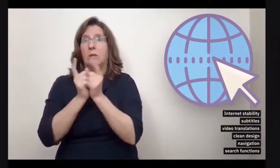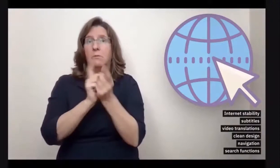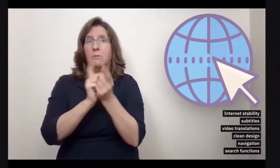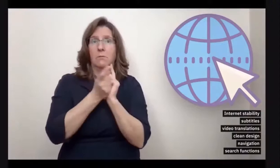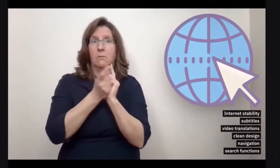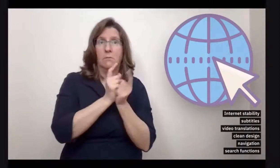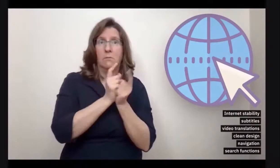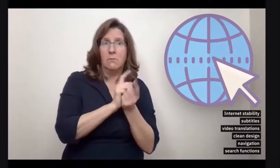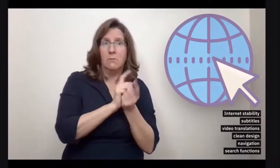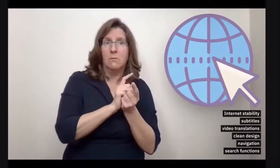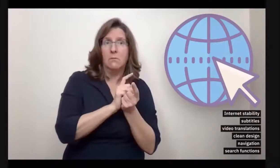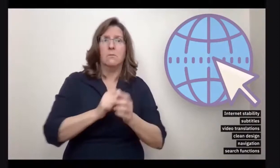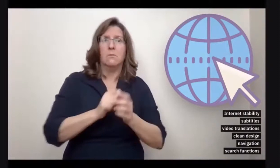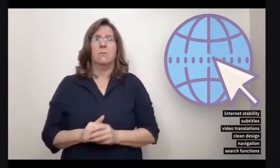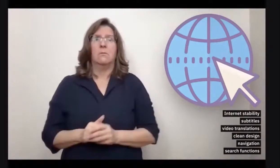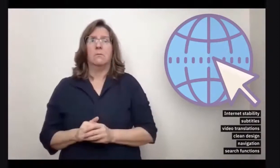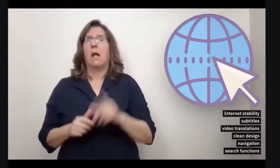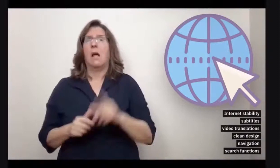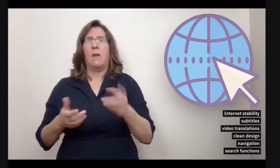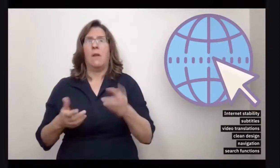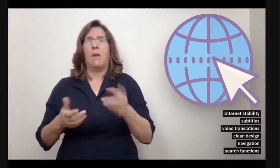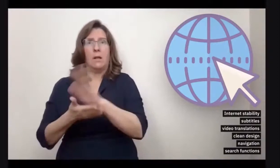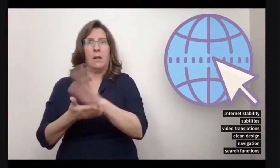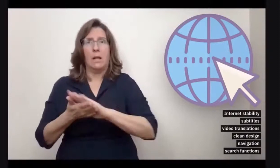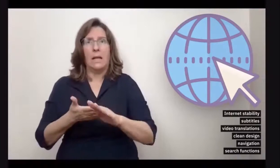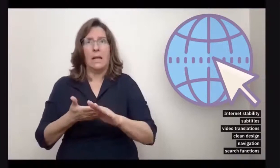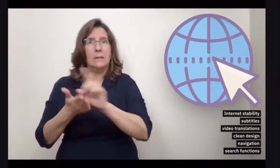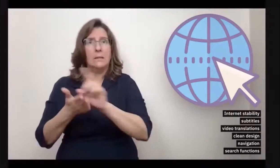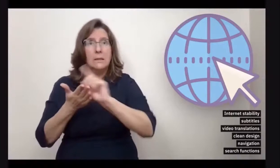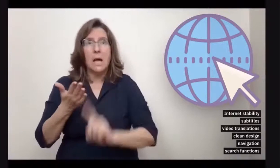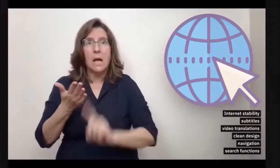búsqueda son también parte del acceso en el nivel 1.